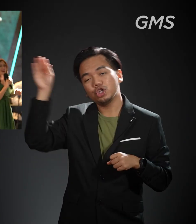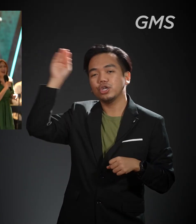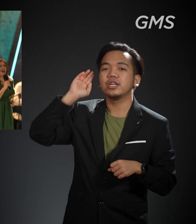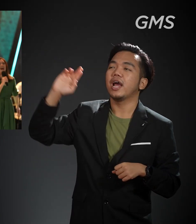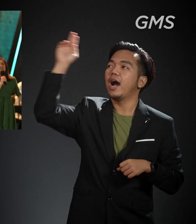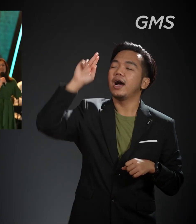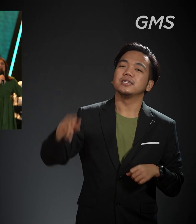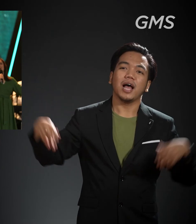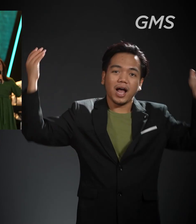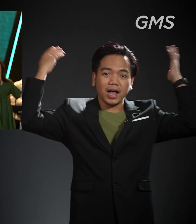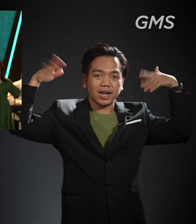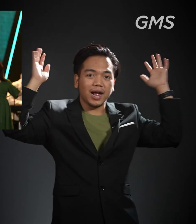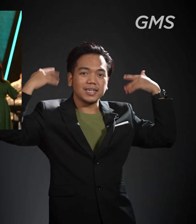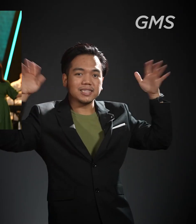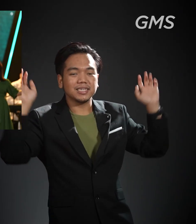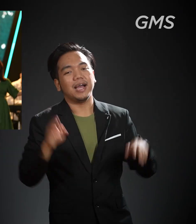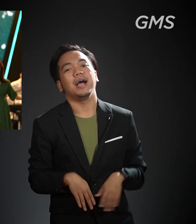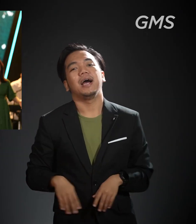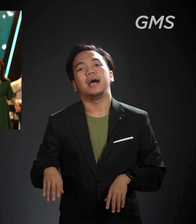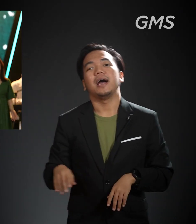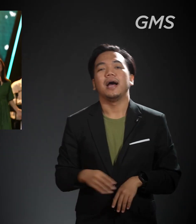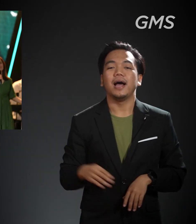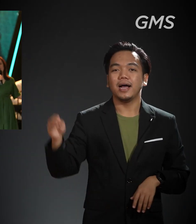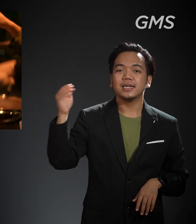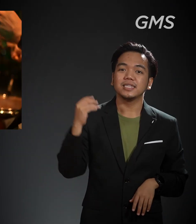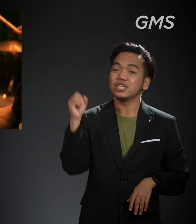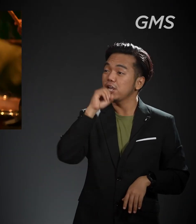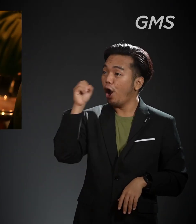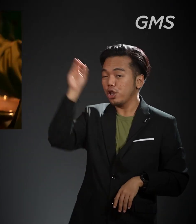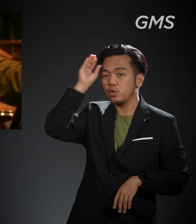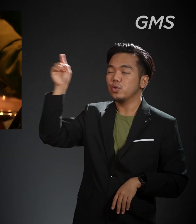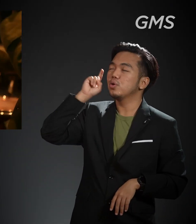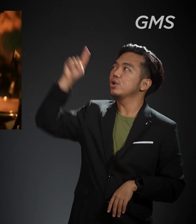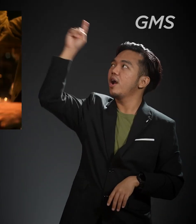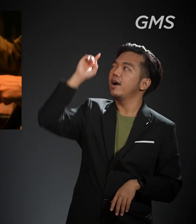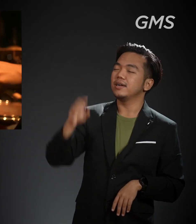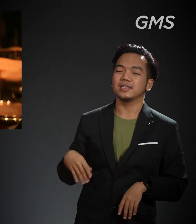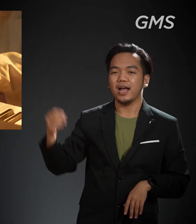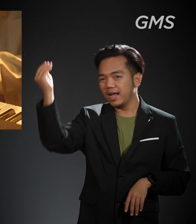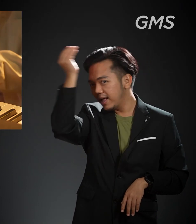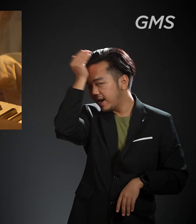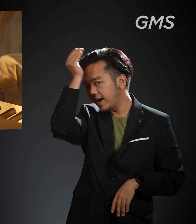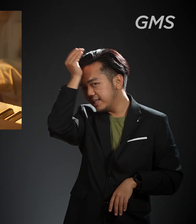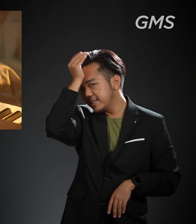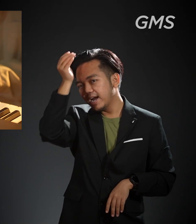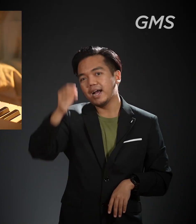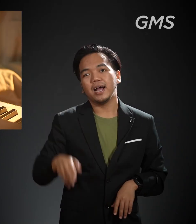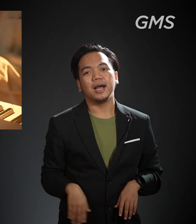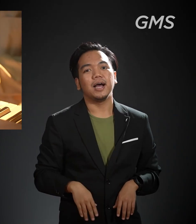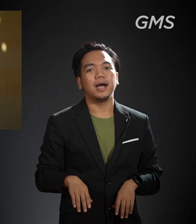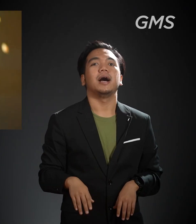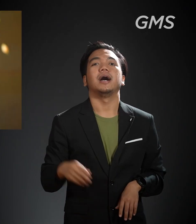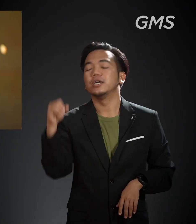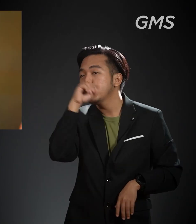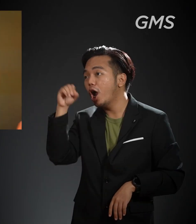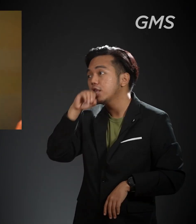bagi Dia Sang Raja, nyanyi bagi Dia Sang Raja, nyanyi